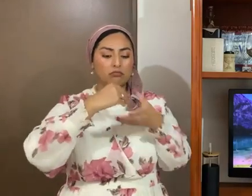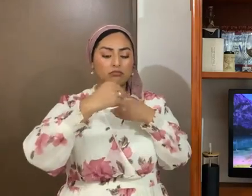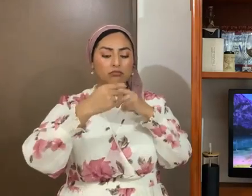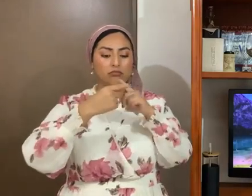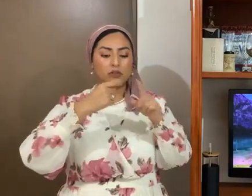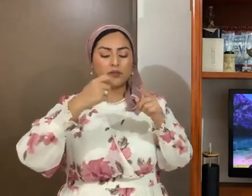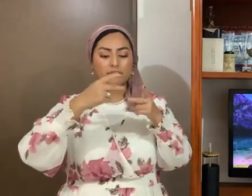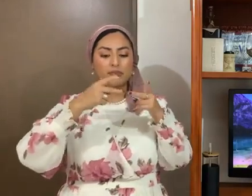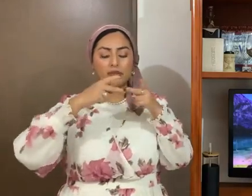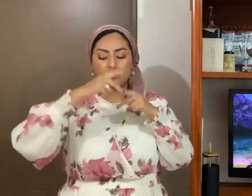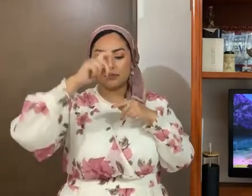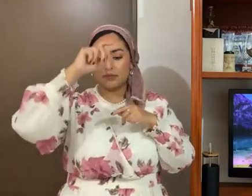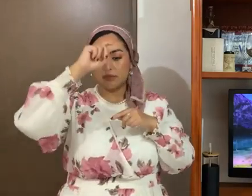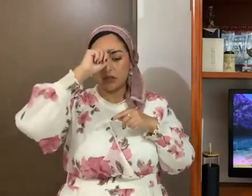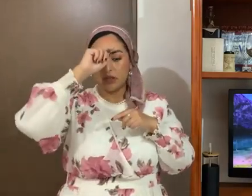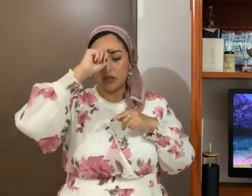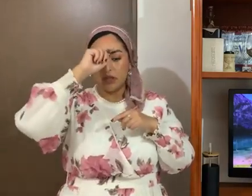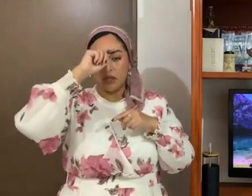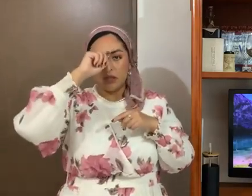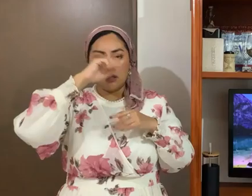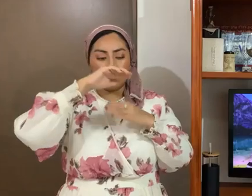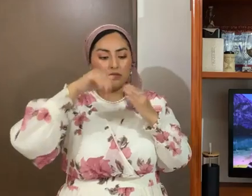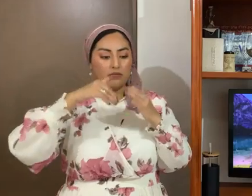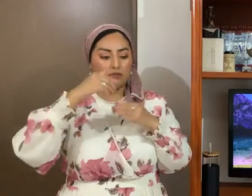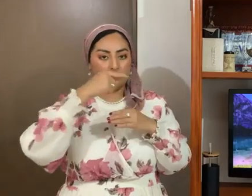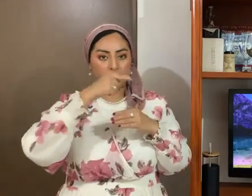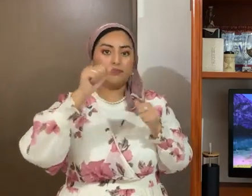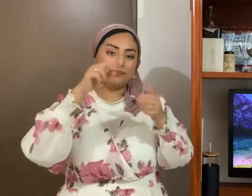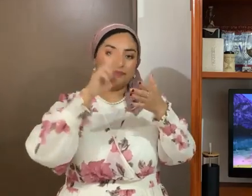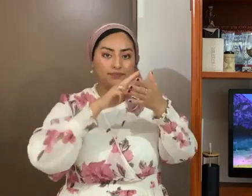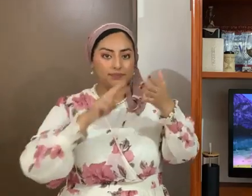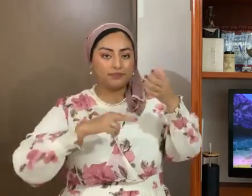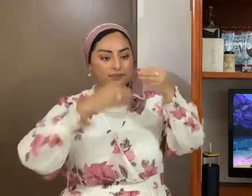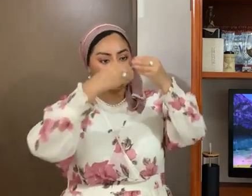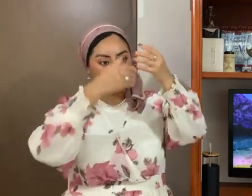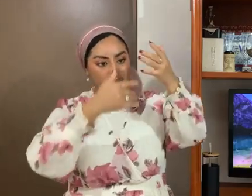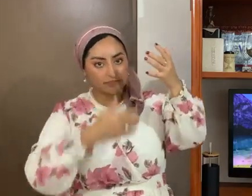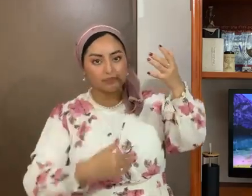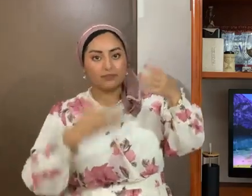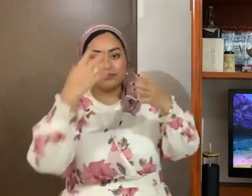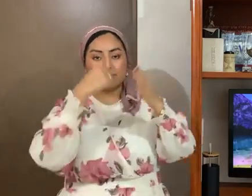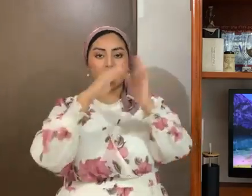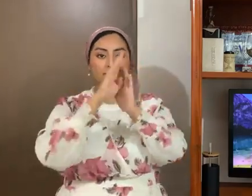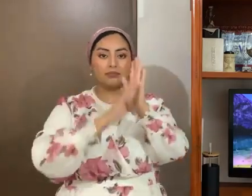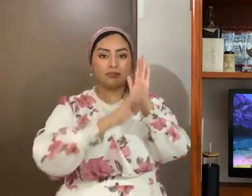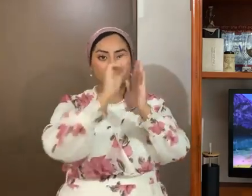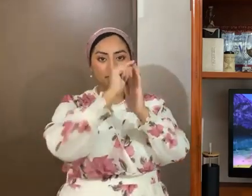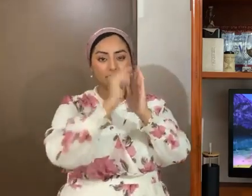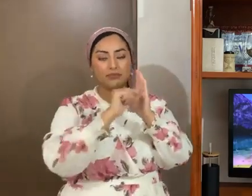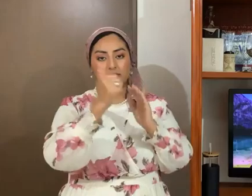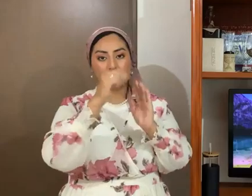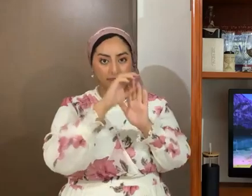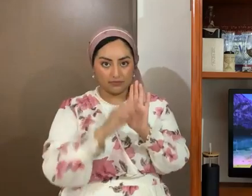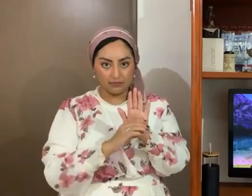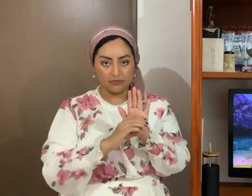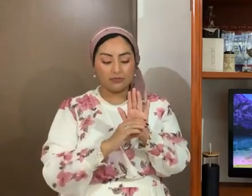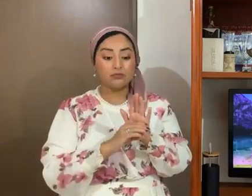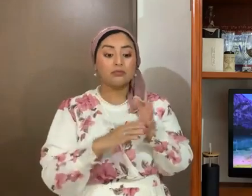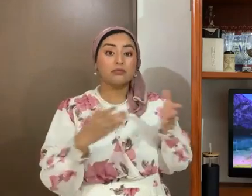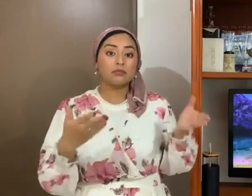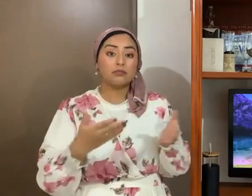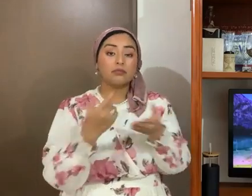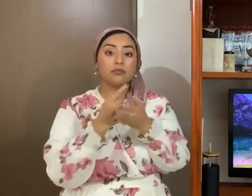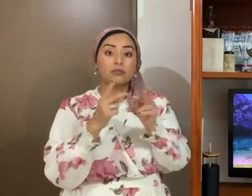de Egipto, de casa de servidumbre. Y todos ustedes pueden leer todos estos preciosos versos que son los 10 mandamientos. En